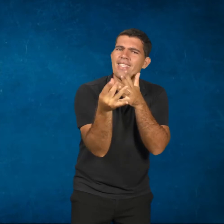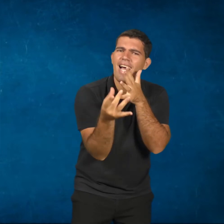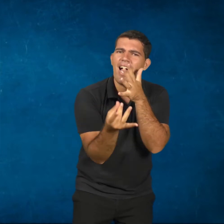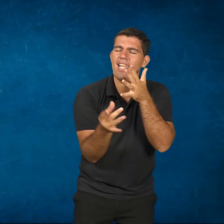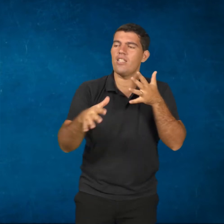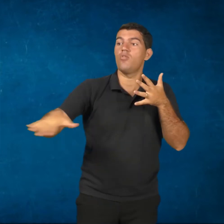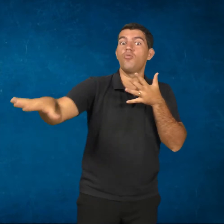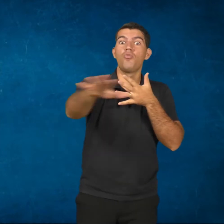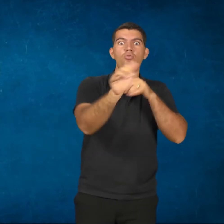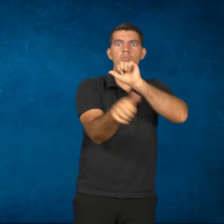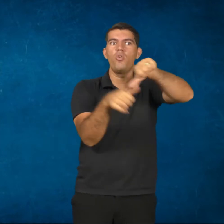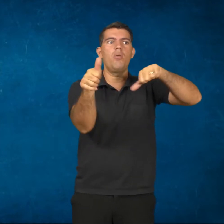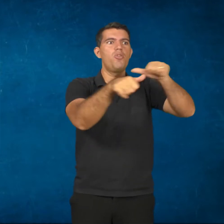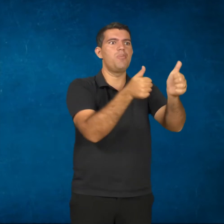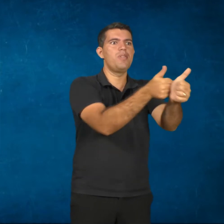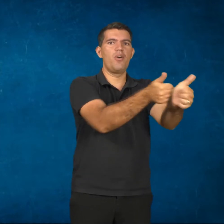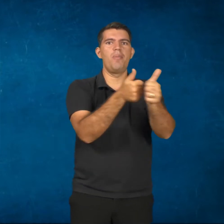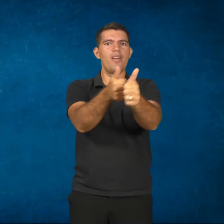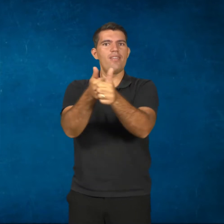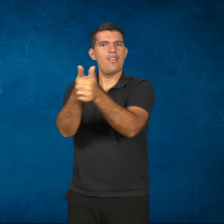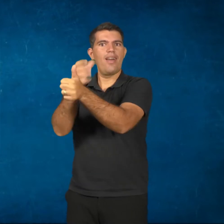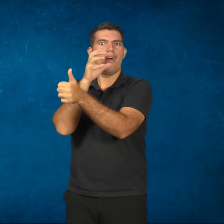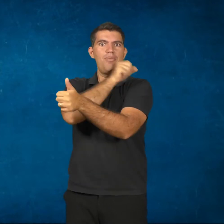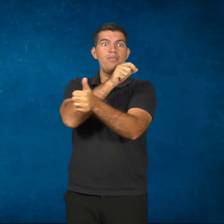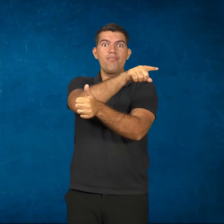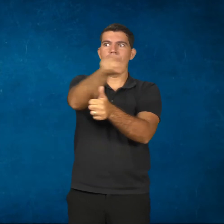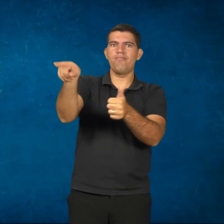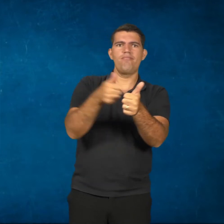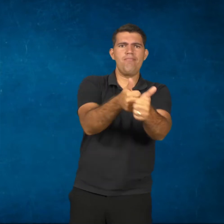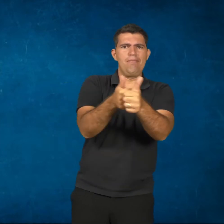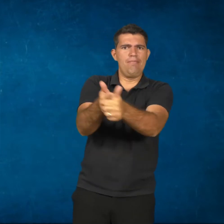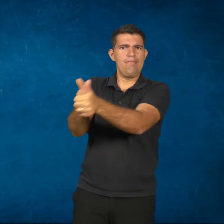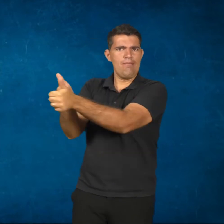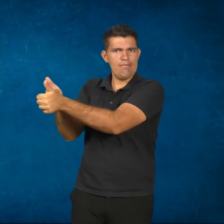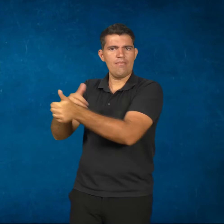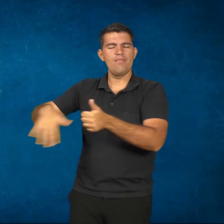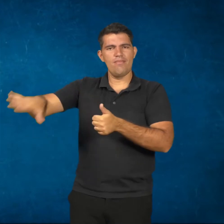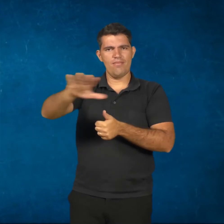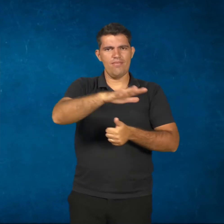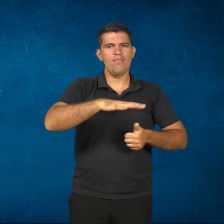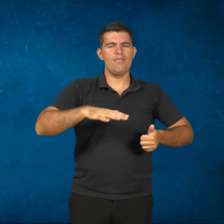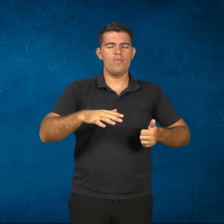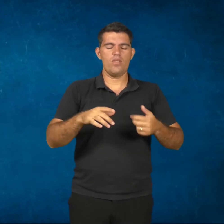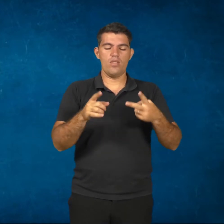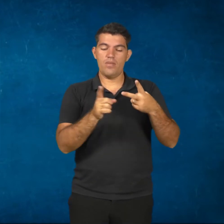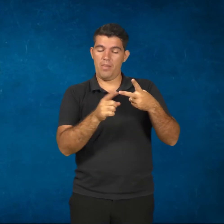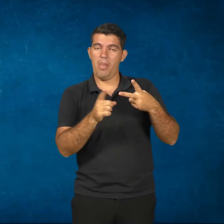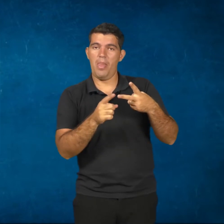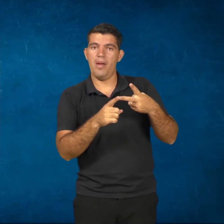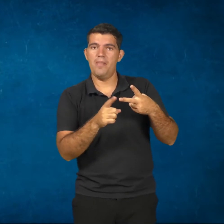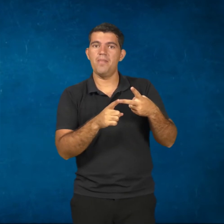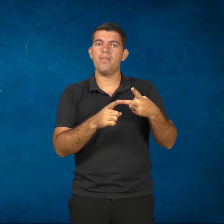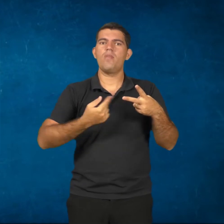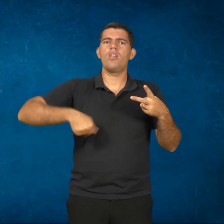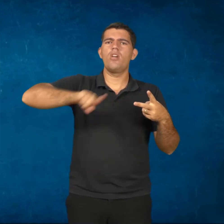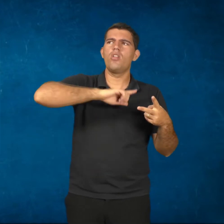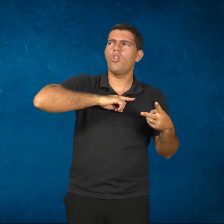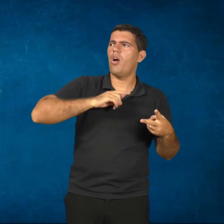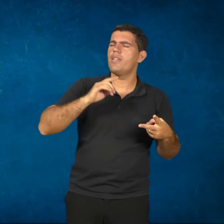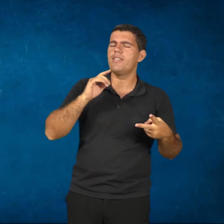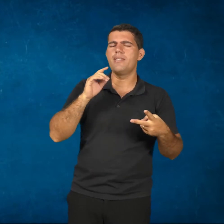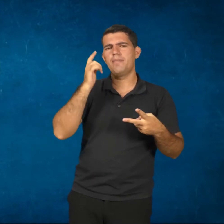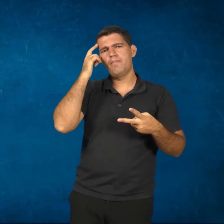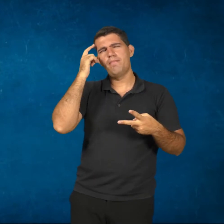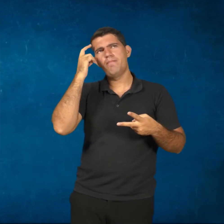e gerais transformações que estão ocorrendo hoje no mundo contemporâneo. E no segundo eixo, eu penso que nós podemos